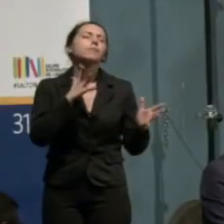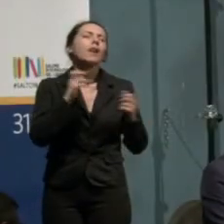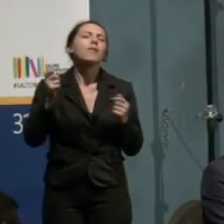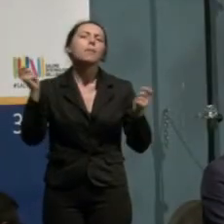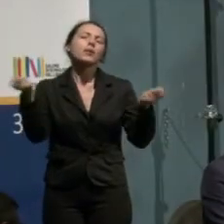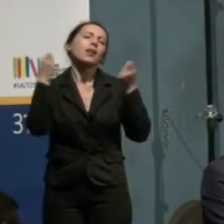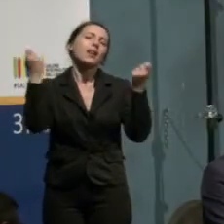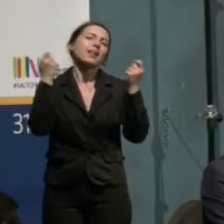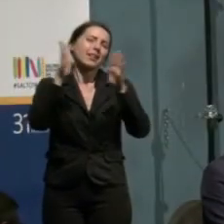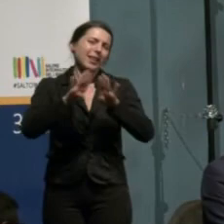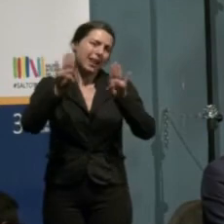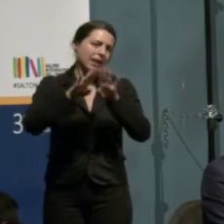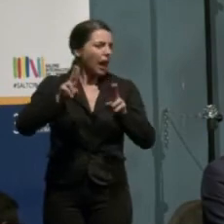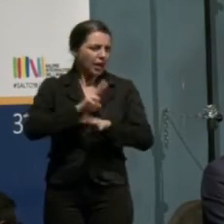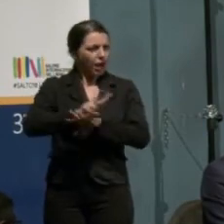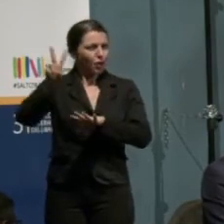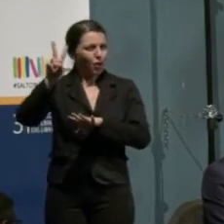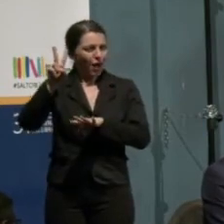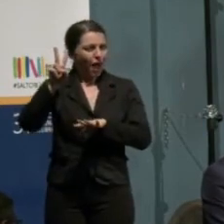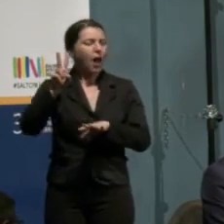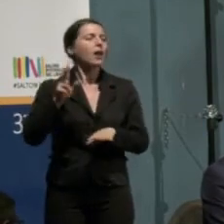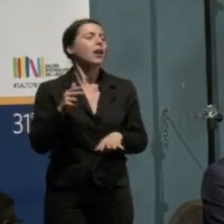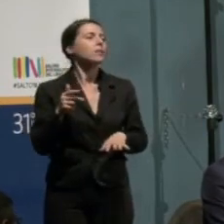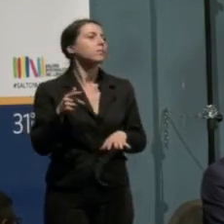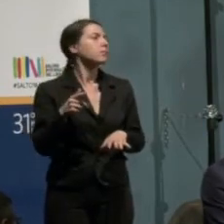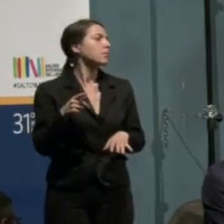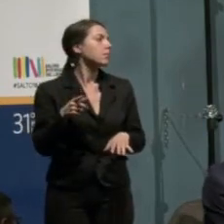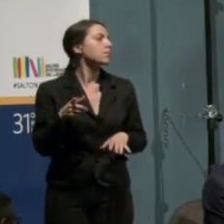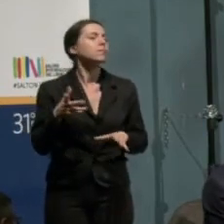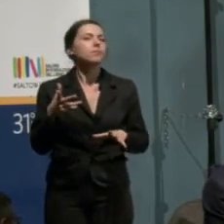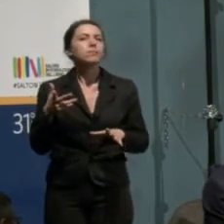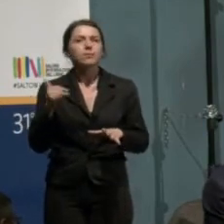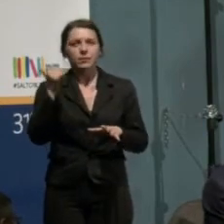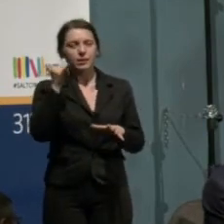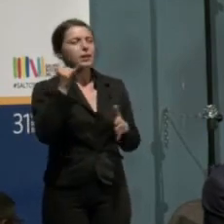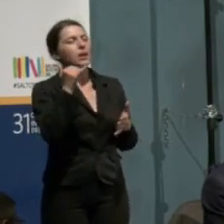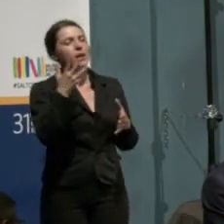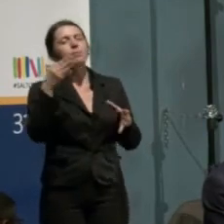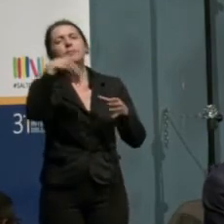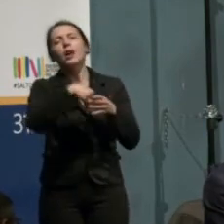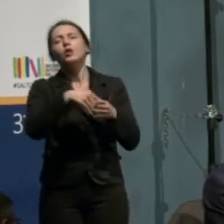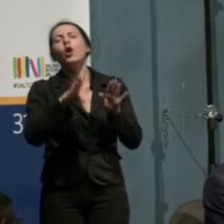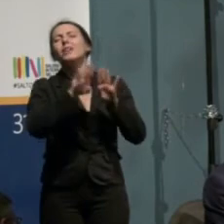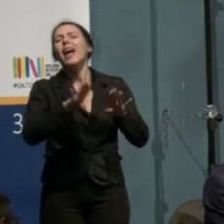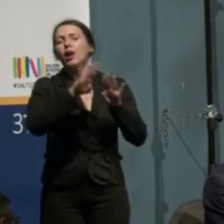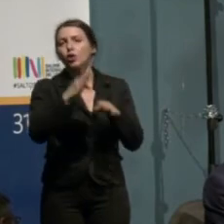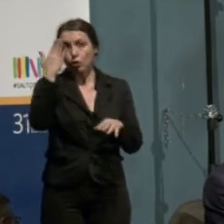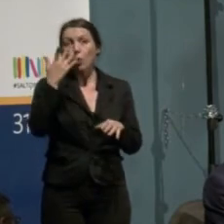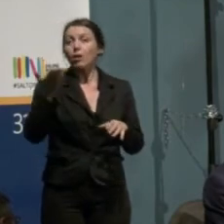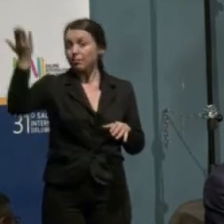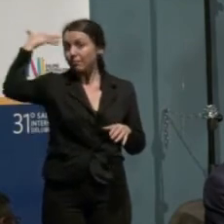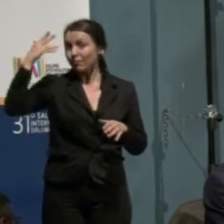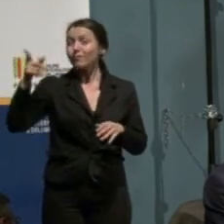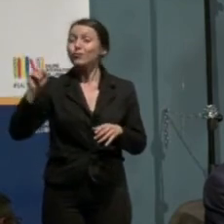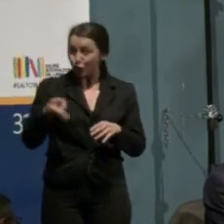nazionale per quale a parte della scuola teatro della scuola quale ha partecipato giulio